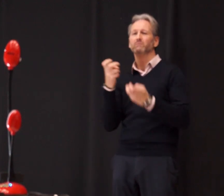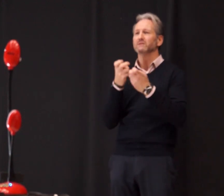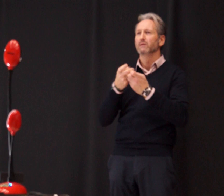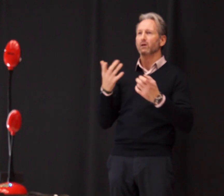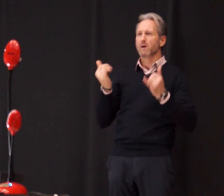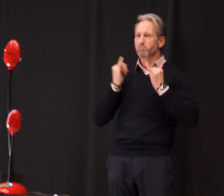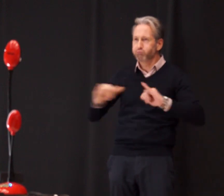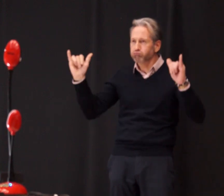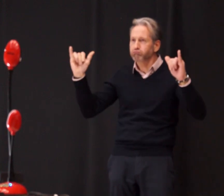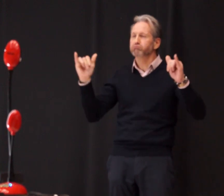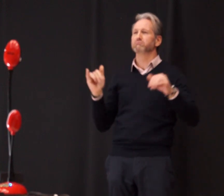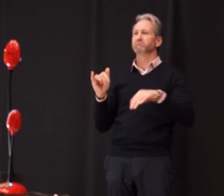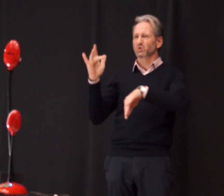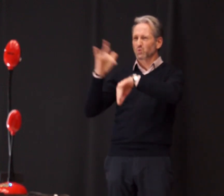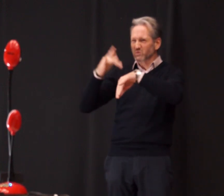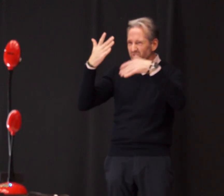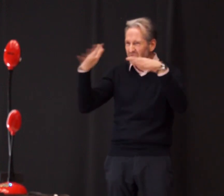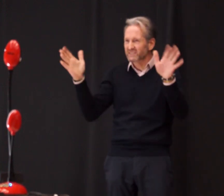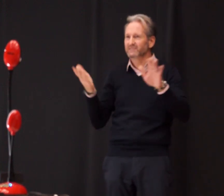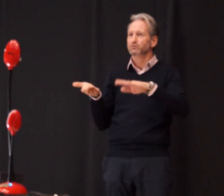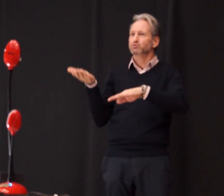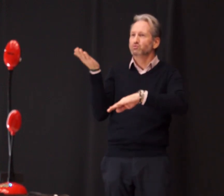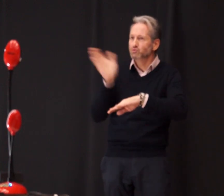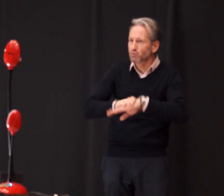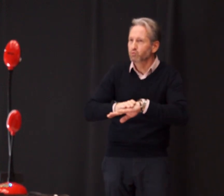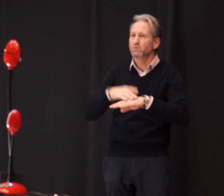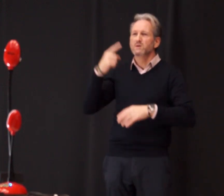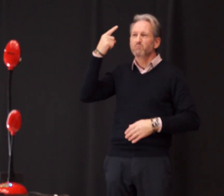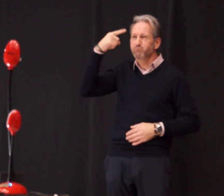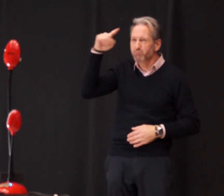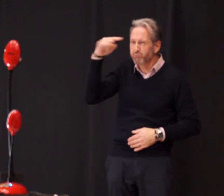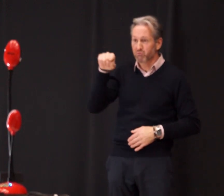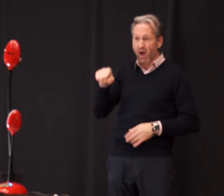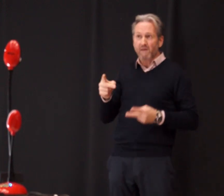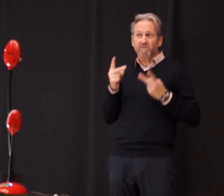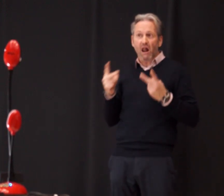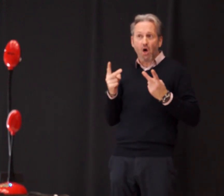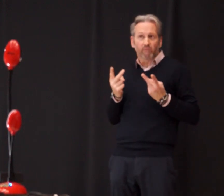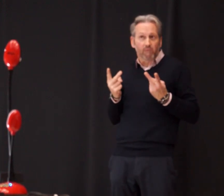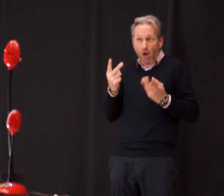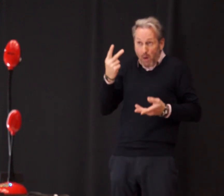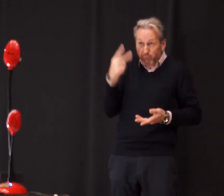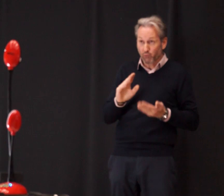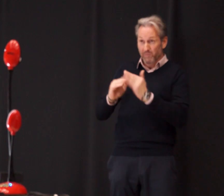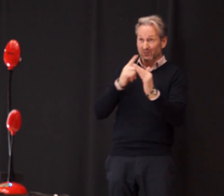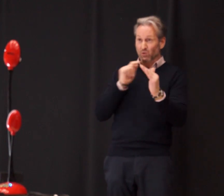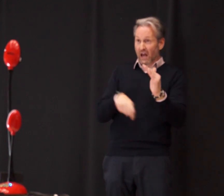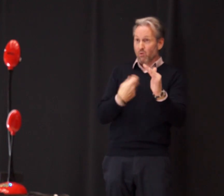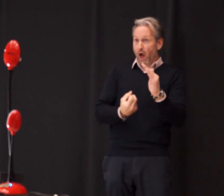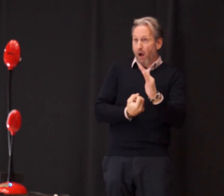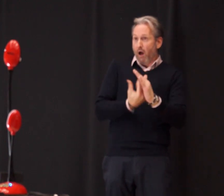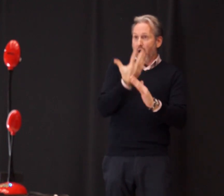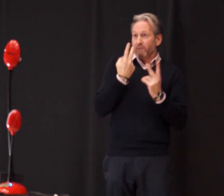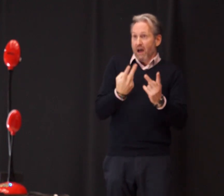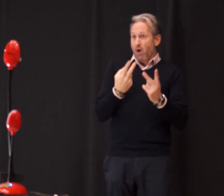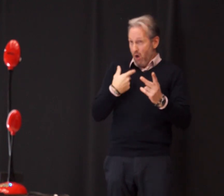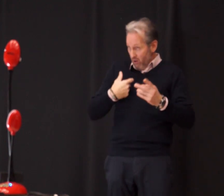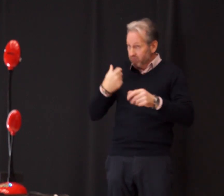beaucoup sur les formes idiomatiques, comme être puissant, sur. Enfin, là, c'est vraiment des traductions qui sont impossibles à faire directement,